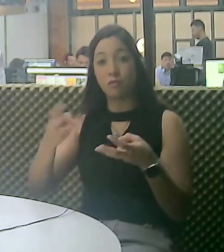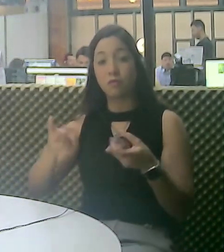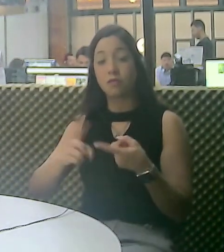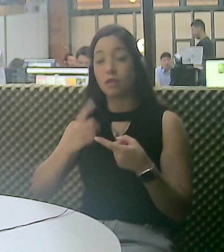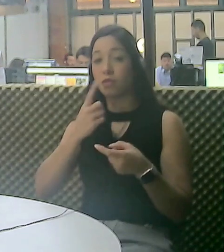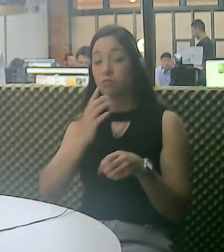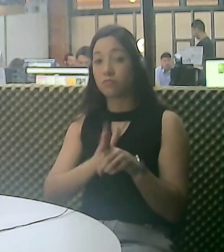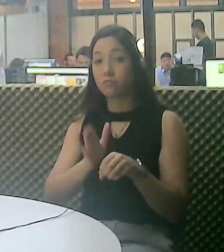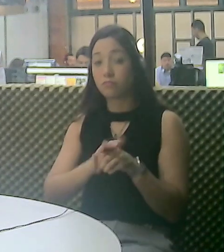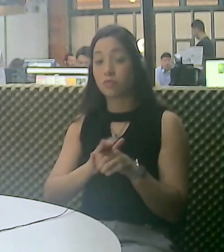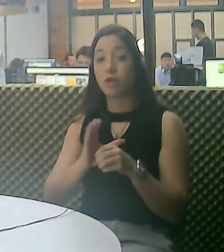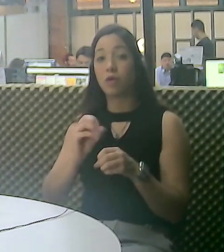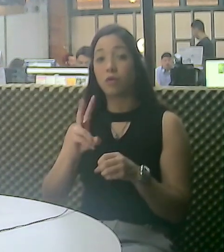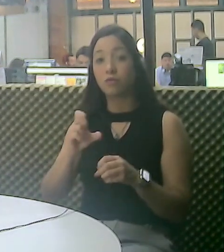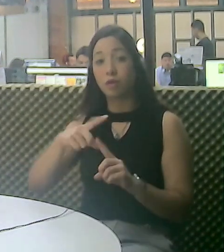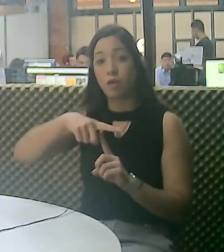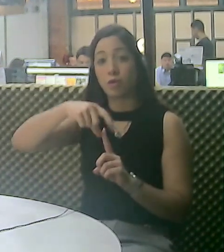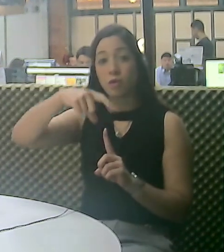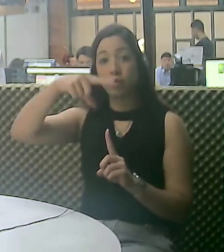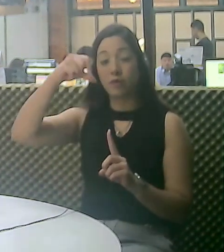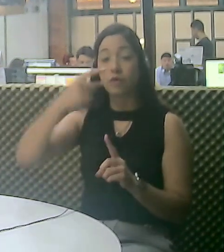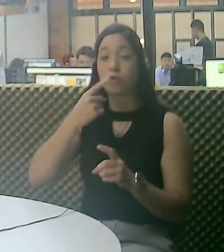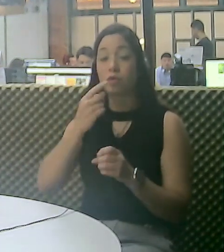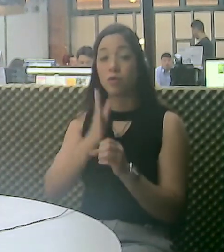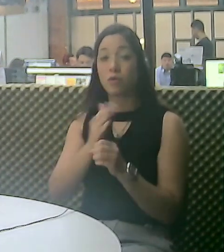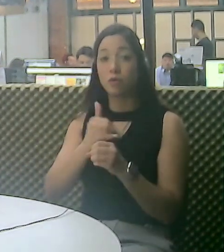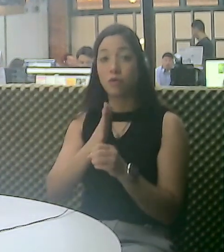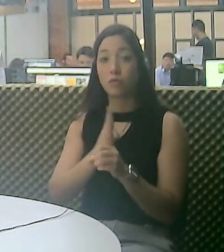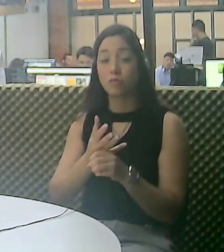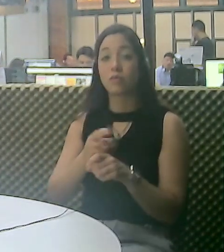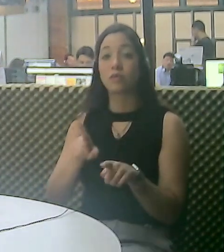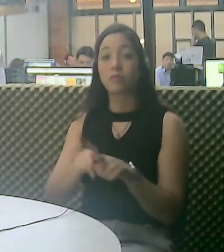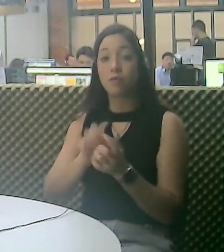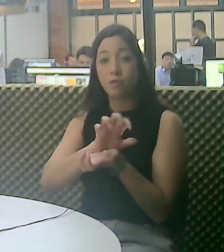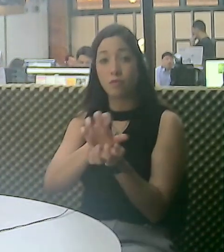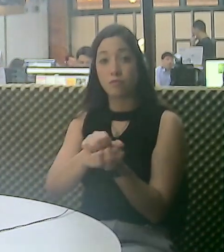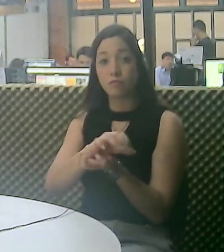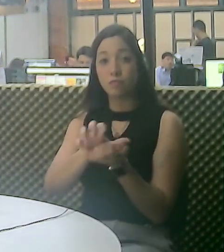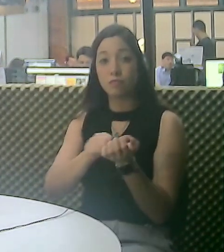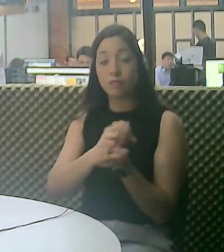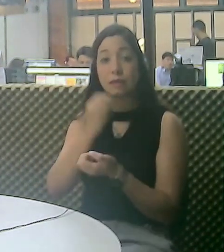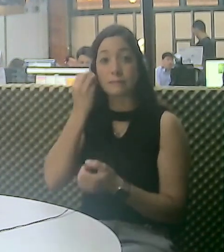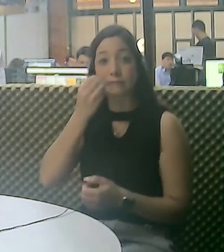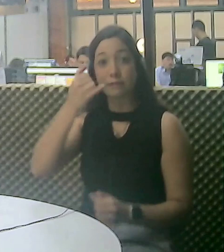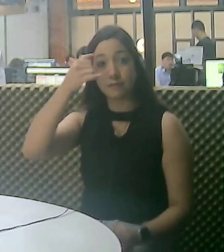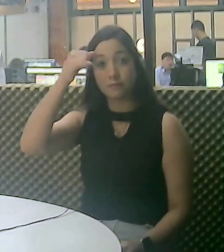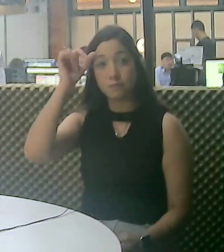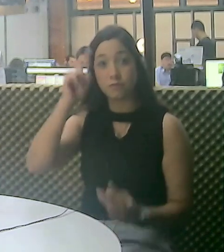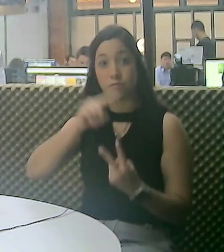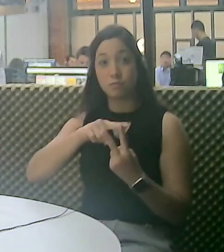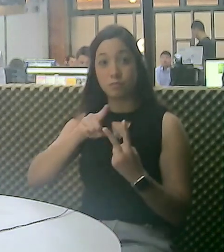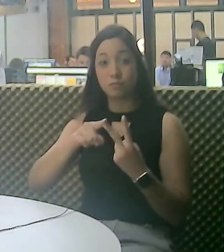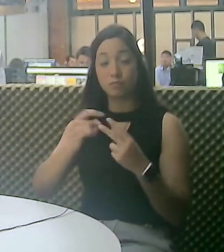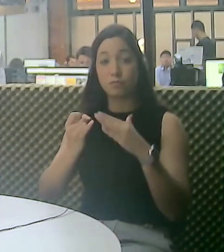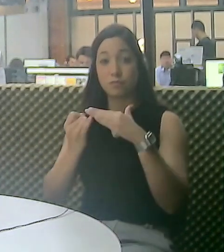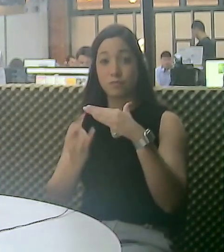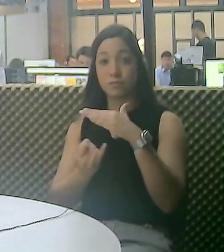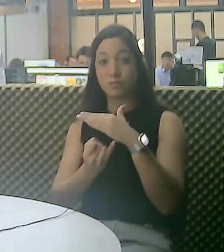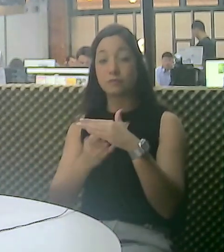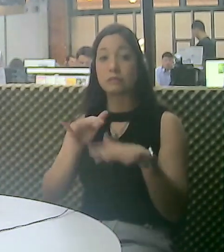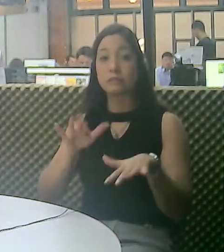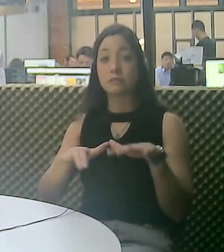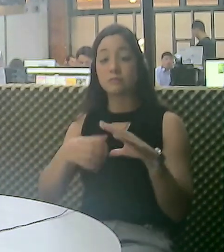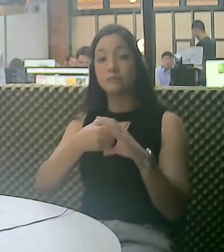beterraba, couve, rúcula, tomate e pastagem nas fazendas experimentais das duas instituições. Dependendo